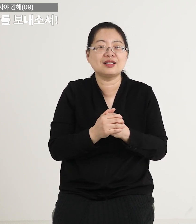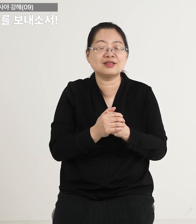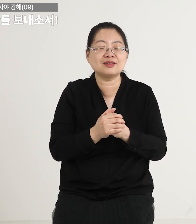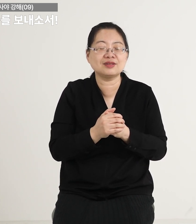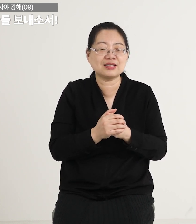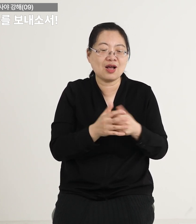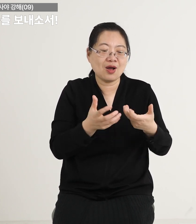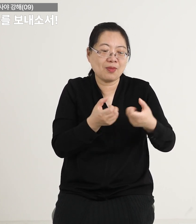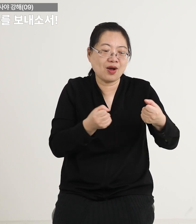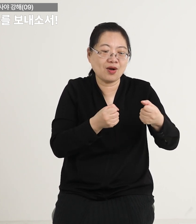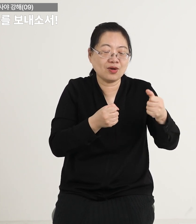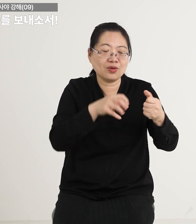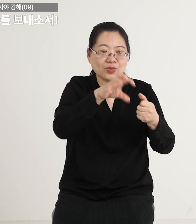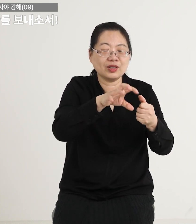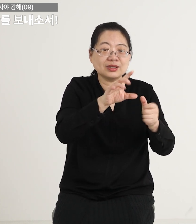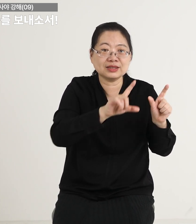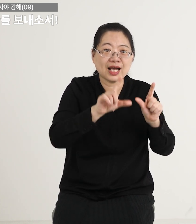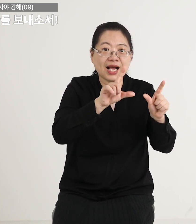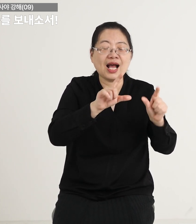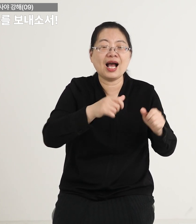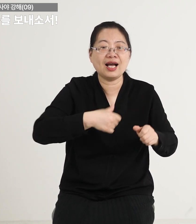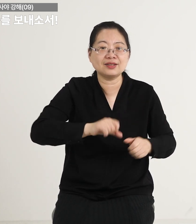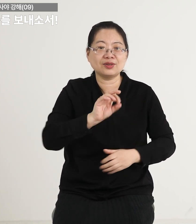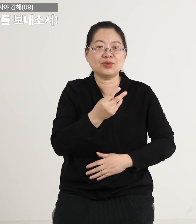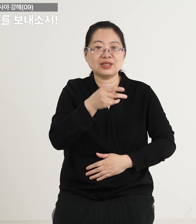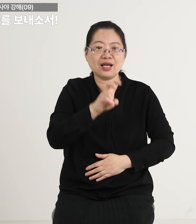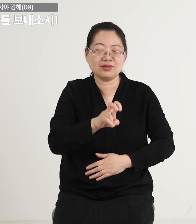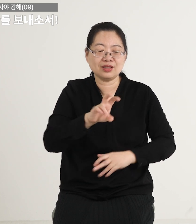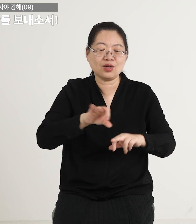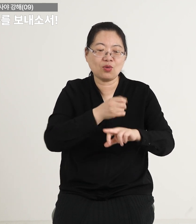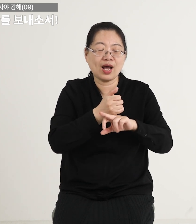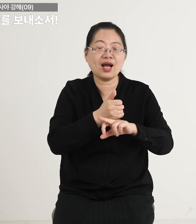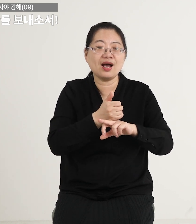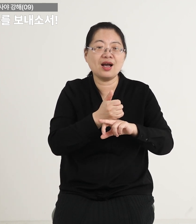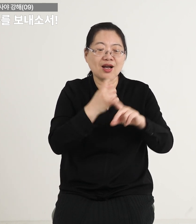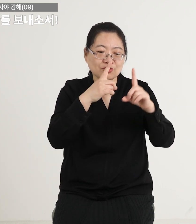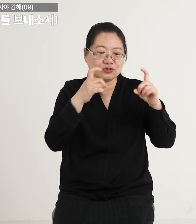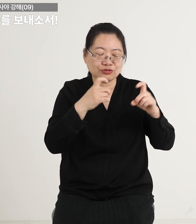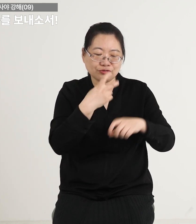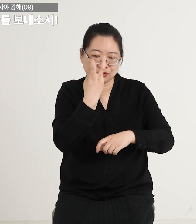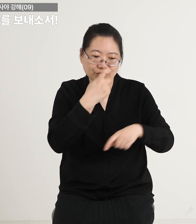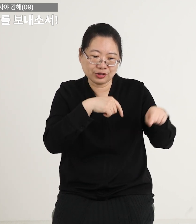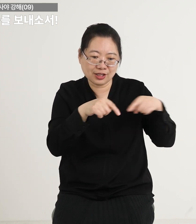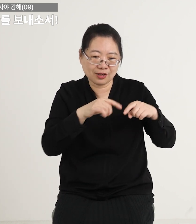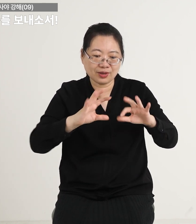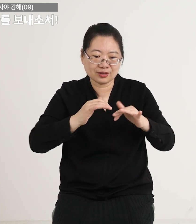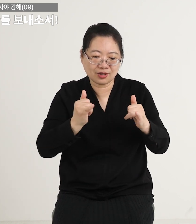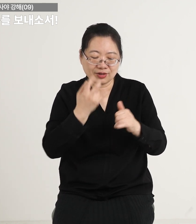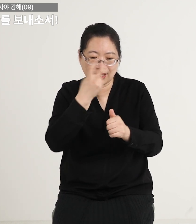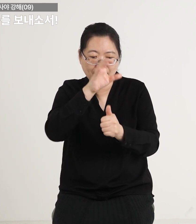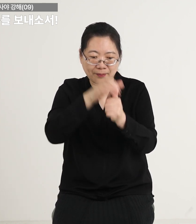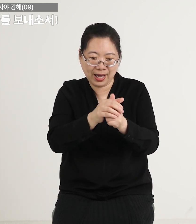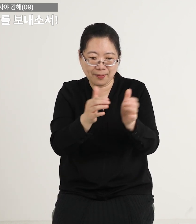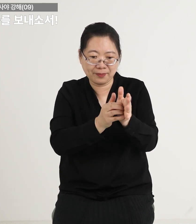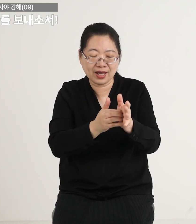아들 요담이 왕궁을 관리하며 백성을 다스렸더라. 네, 여기까지만 읽읍시다.